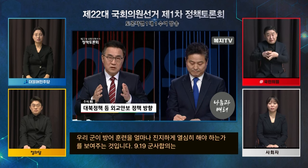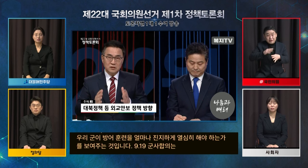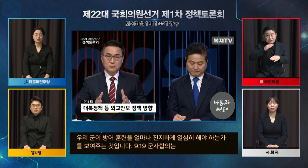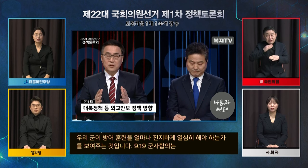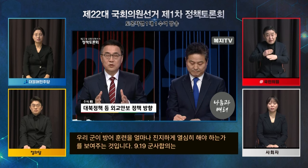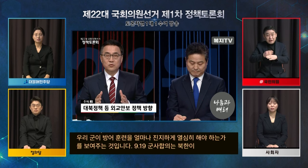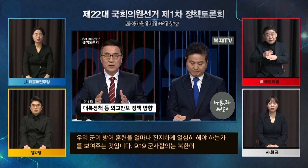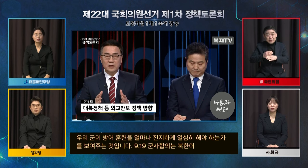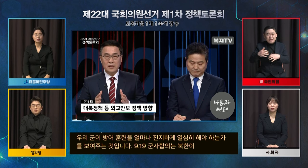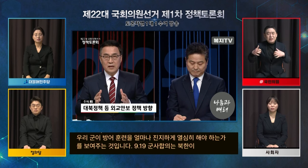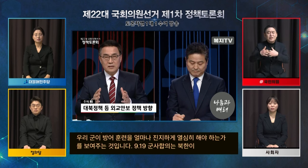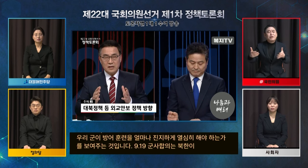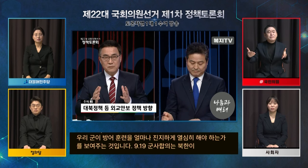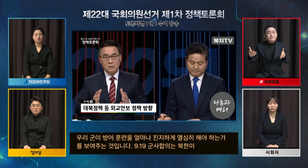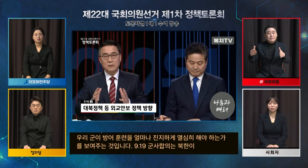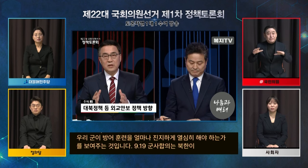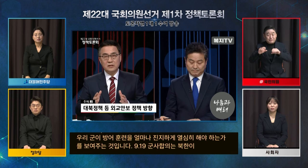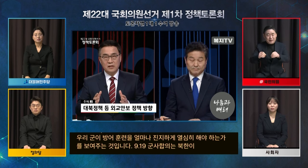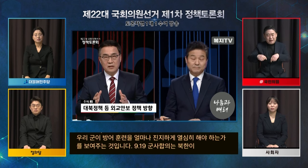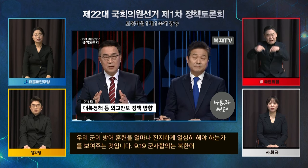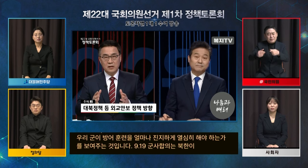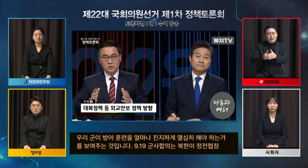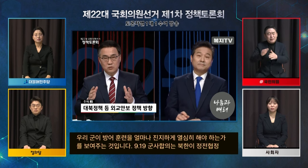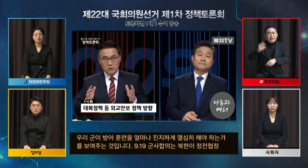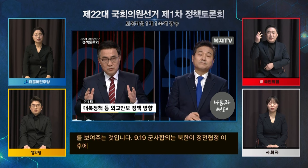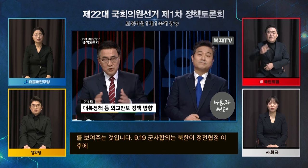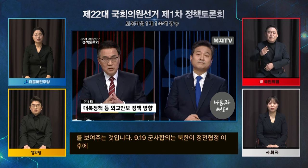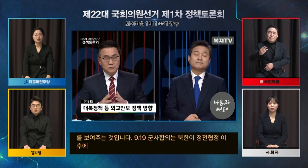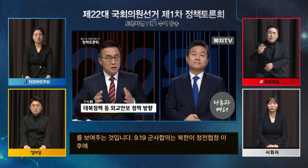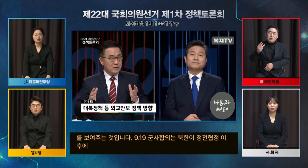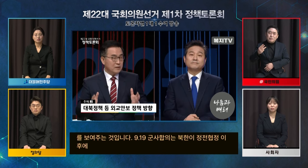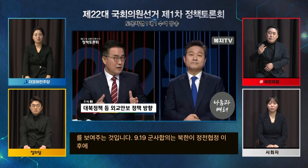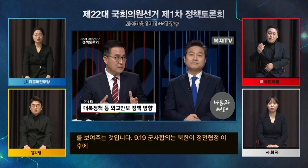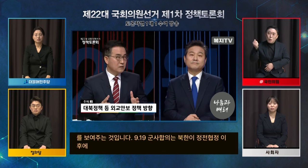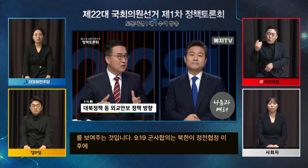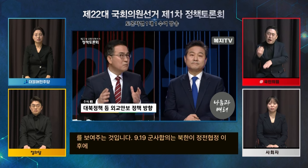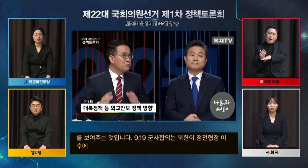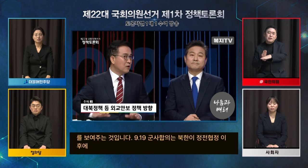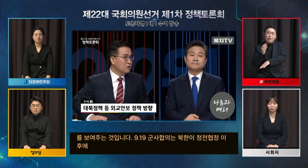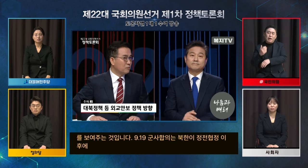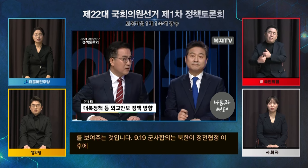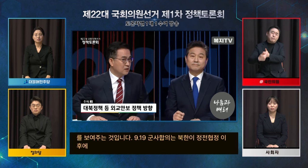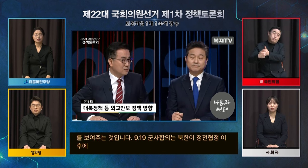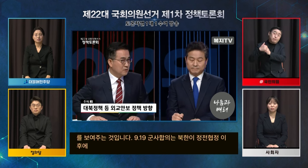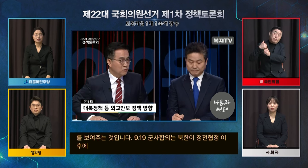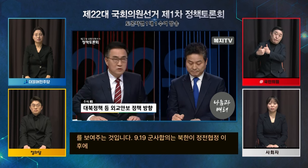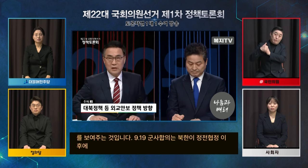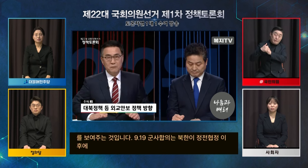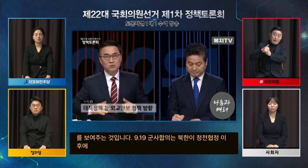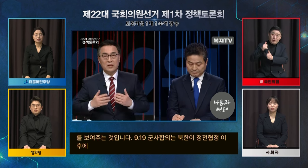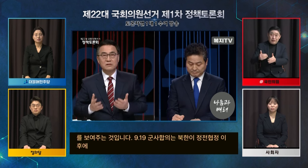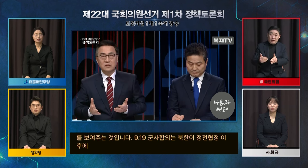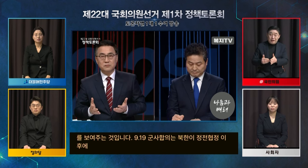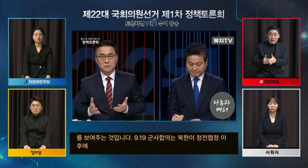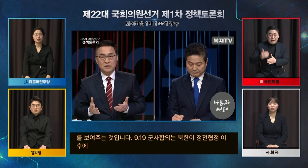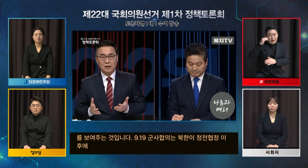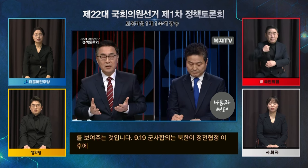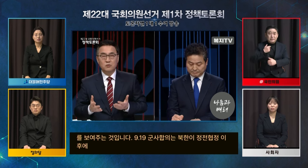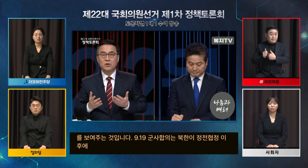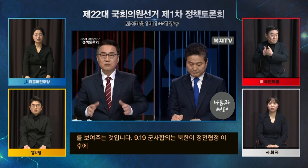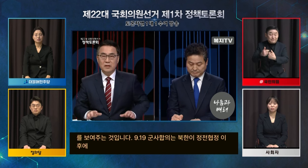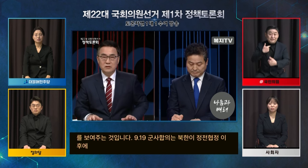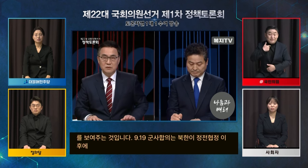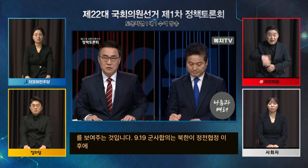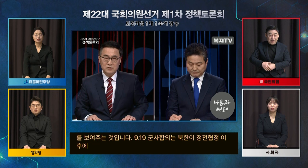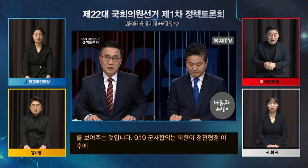정전협정 이후에 3천몇백 차례 정전협정 위반 사례가 있었는데 전부 북한이 도발한 것입니다. 우리 대한민국이 한 적이 없습니다.